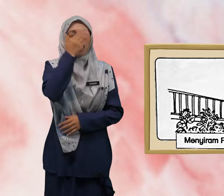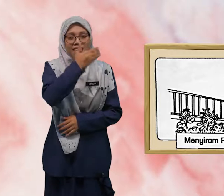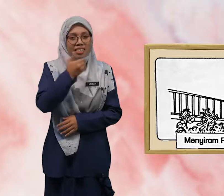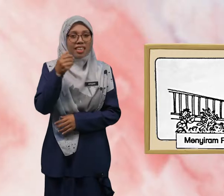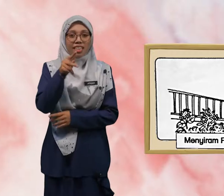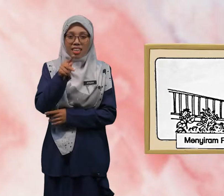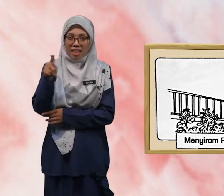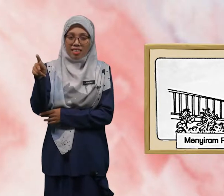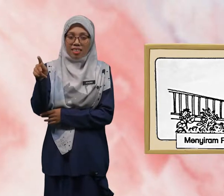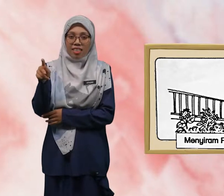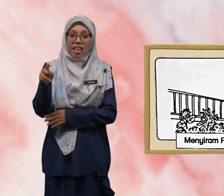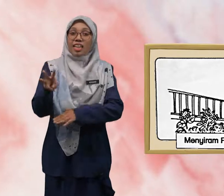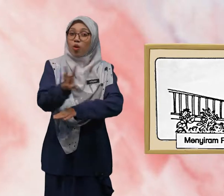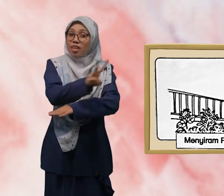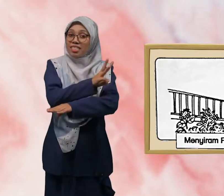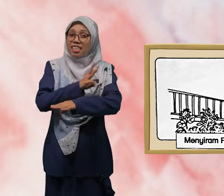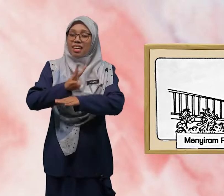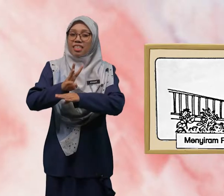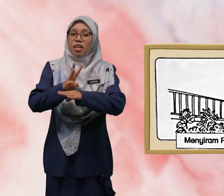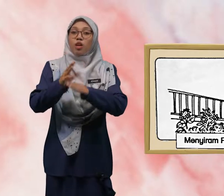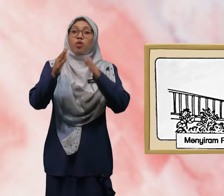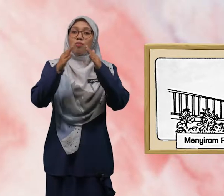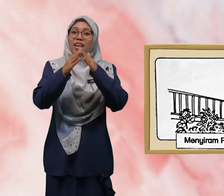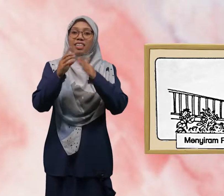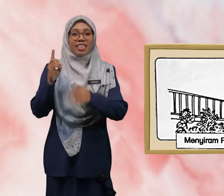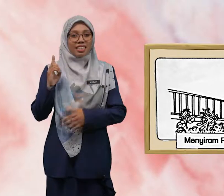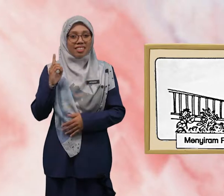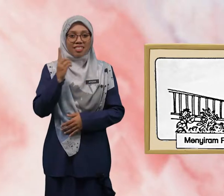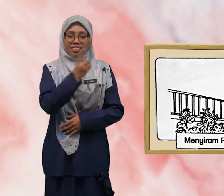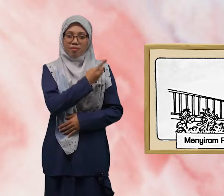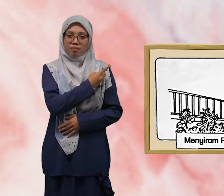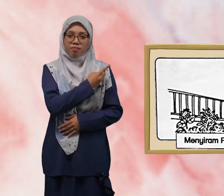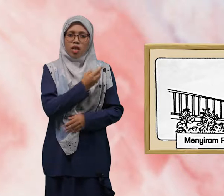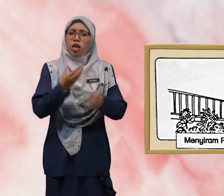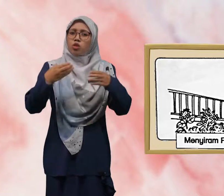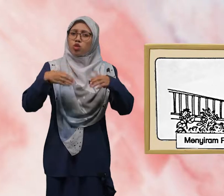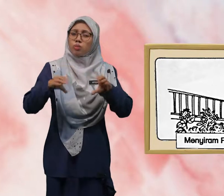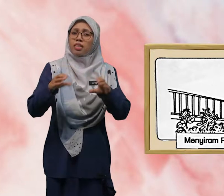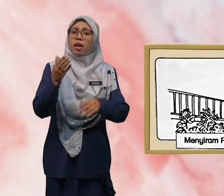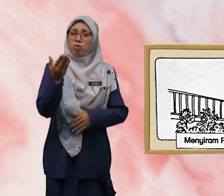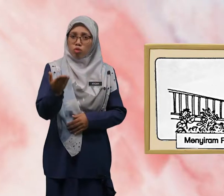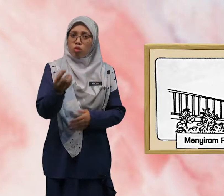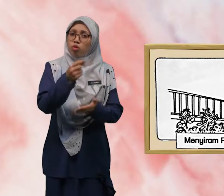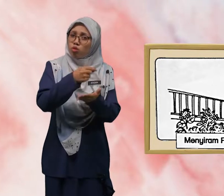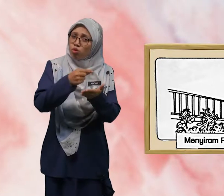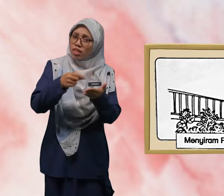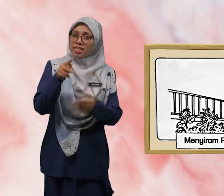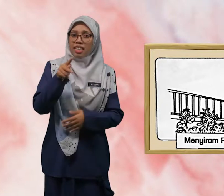mencantikkan kawasan rumah kita coba kamu tuliskan